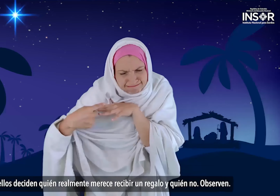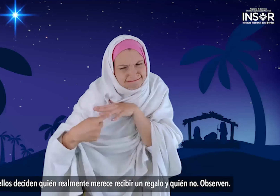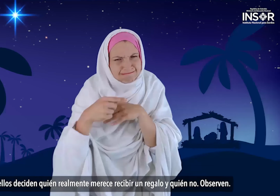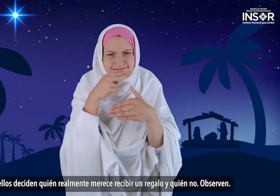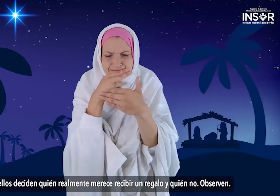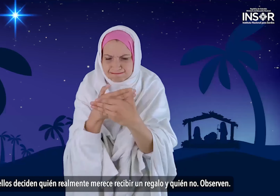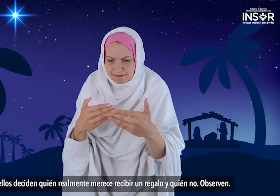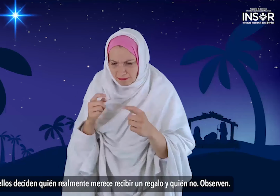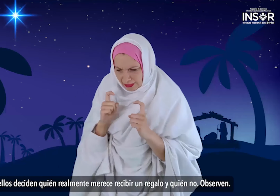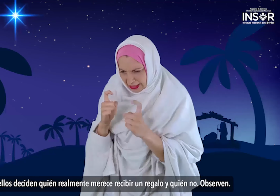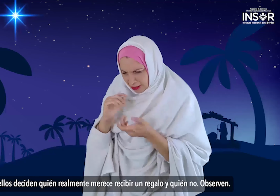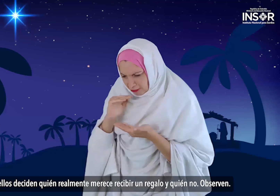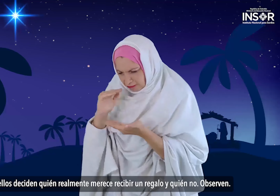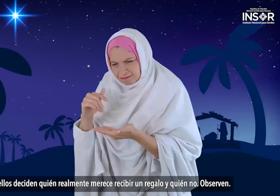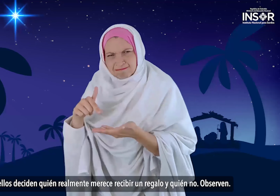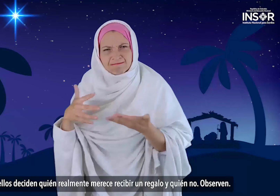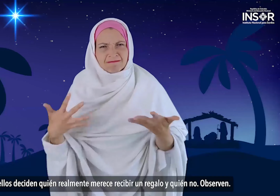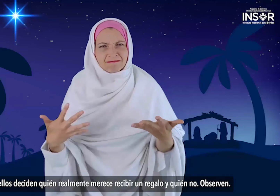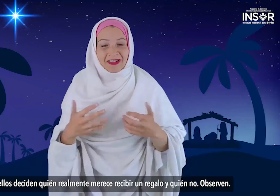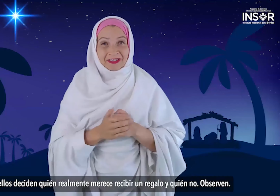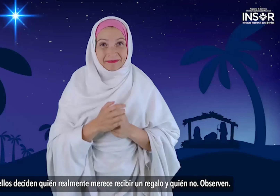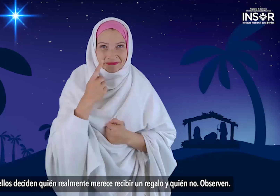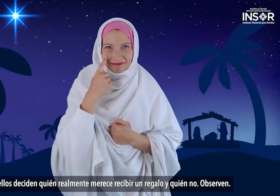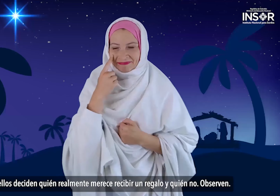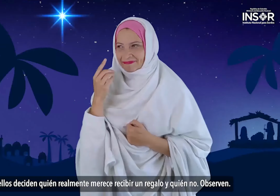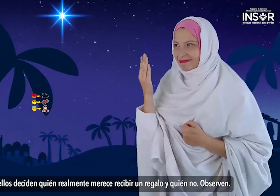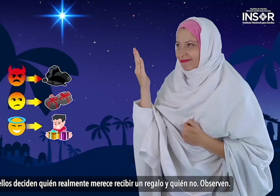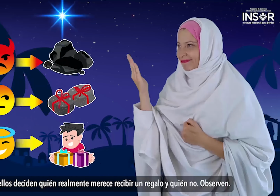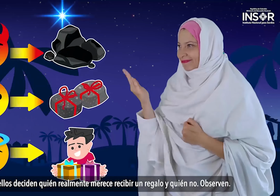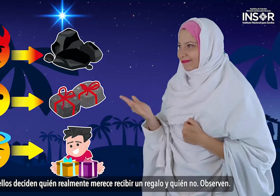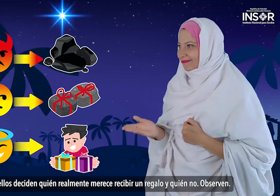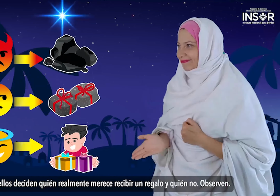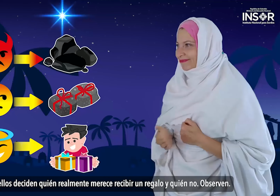ellos deciden quién realmente merece recibir un regalo y quién no. Observen.